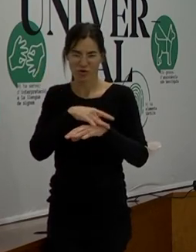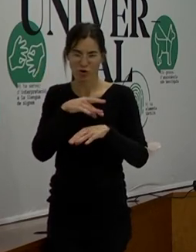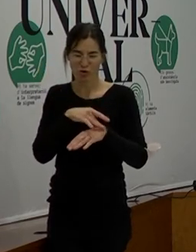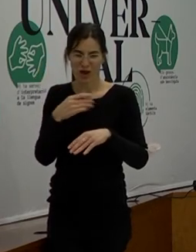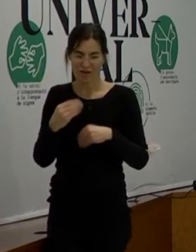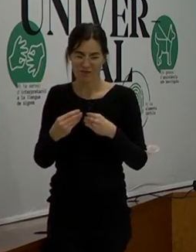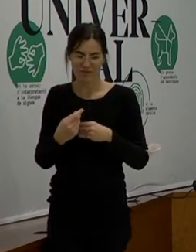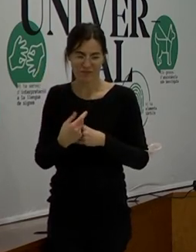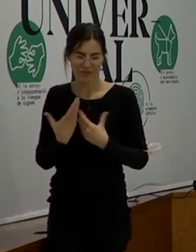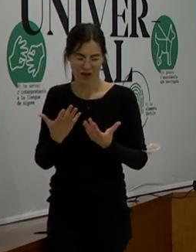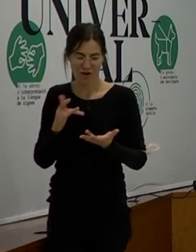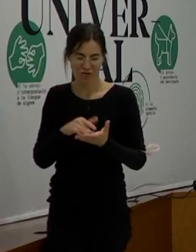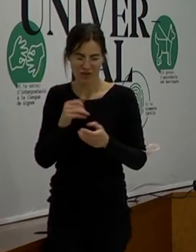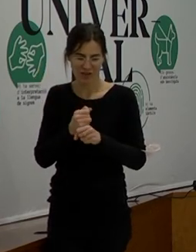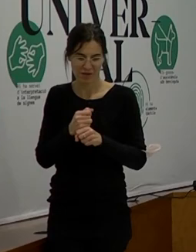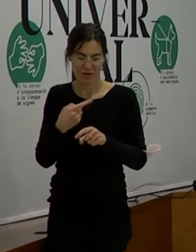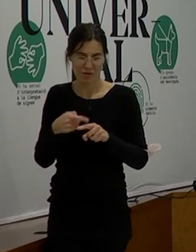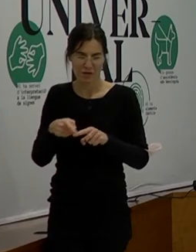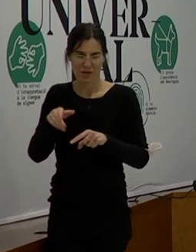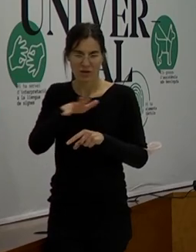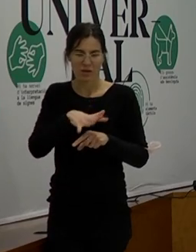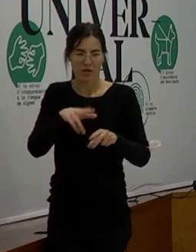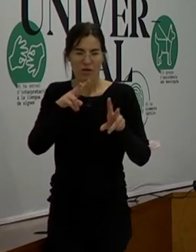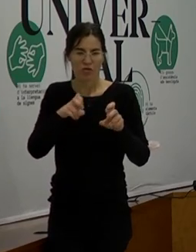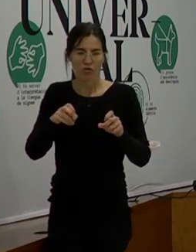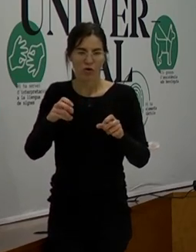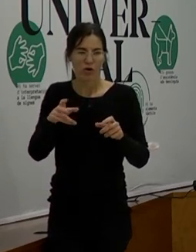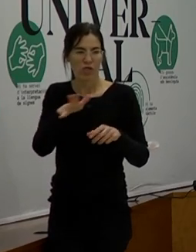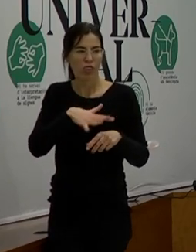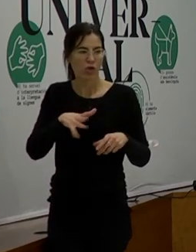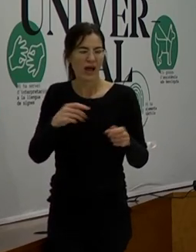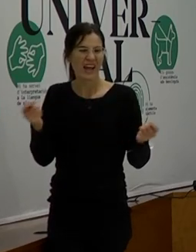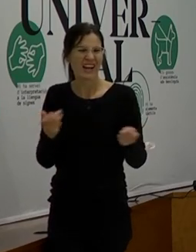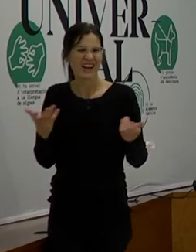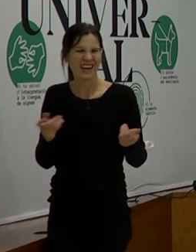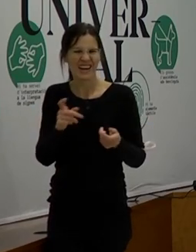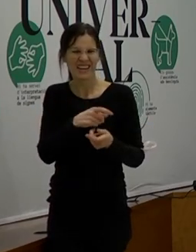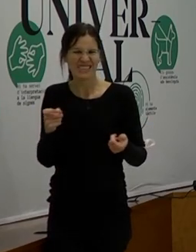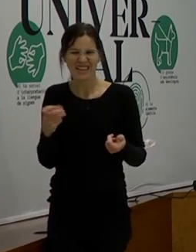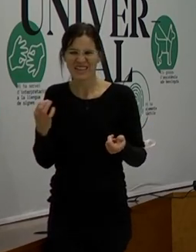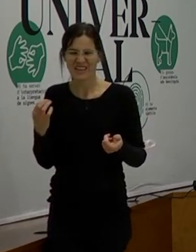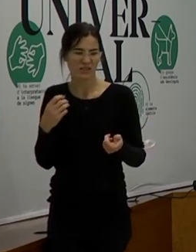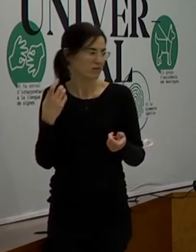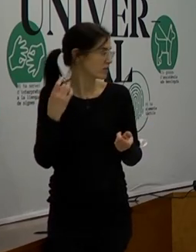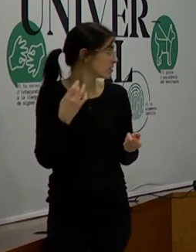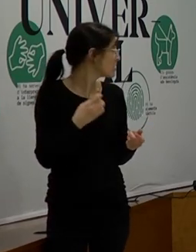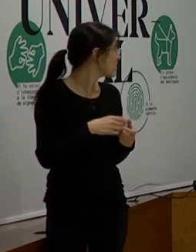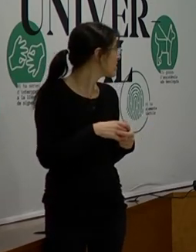Porque lo de la zona del rescate, esto que es un cachondeo, ¿no? O